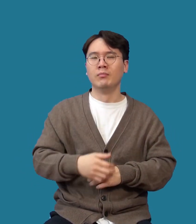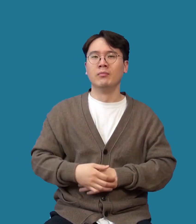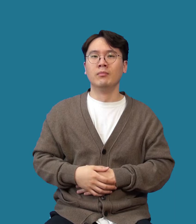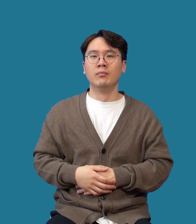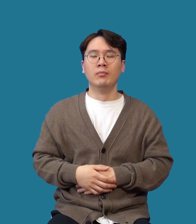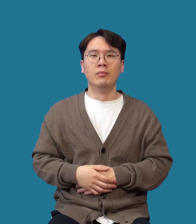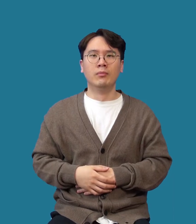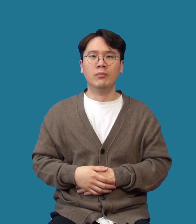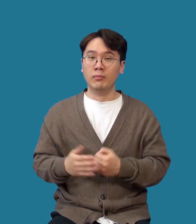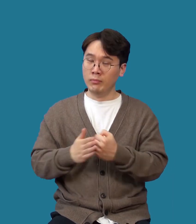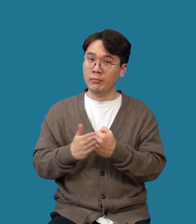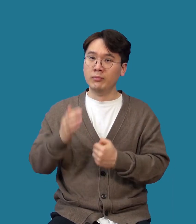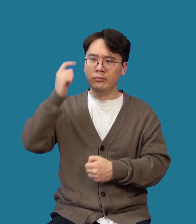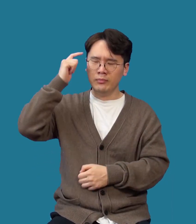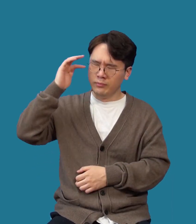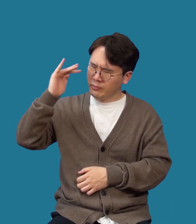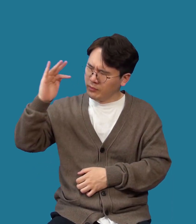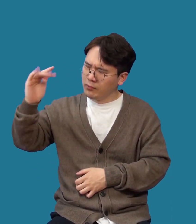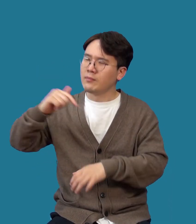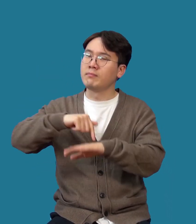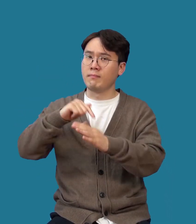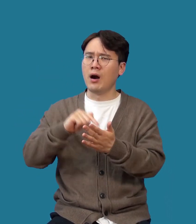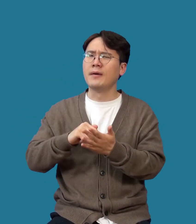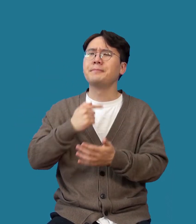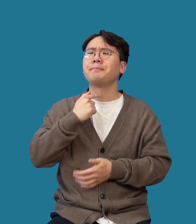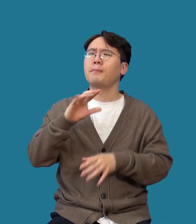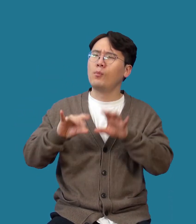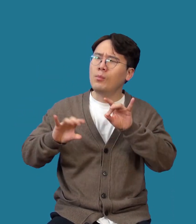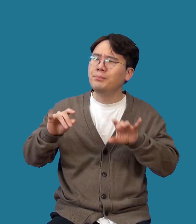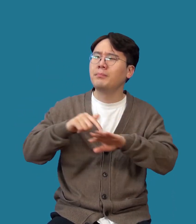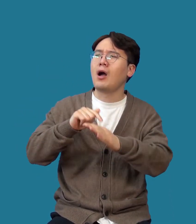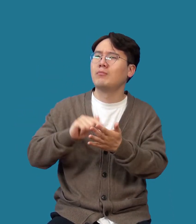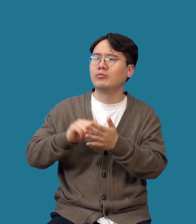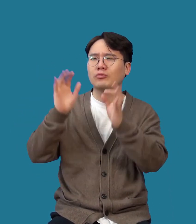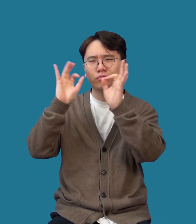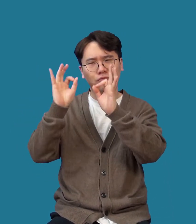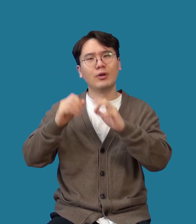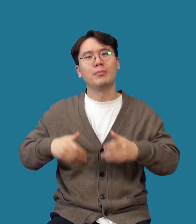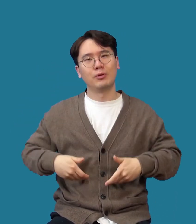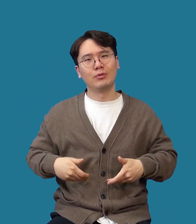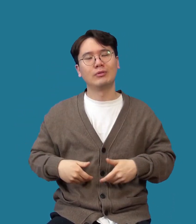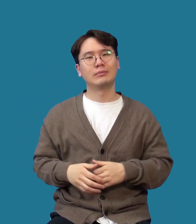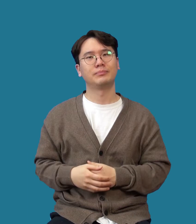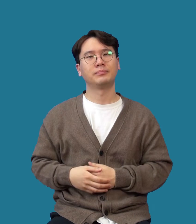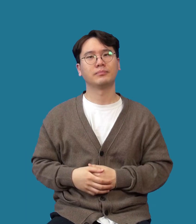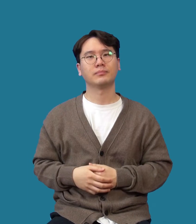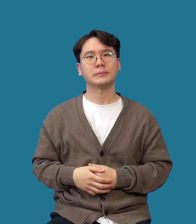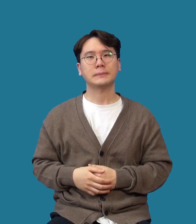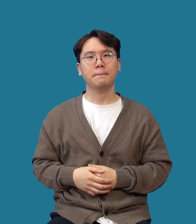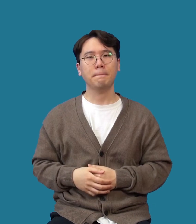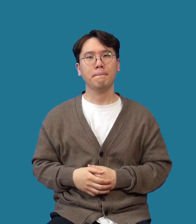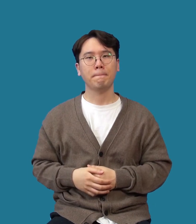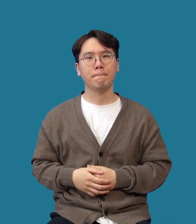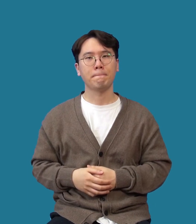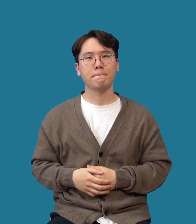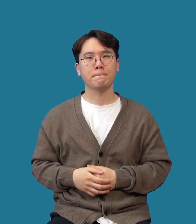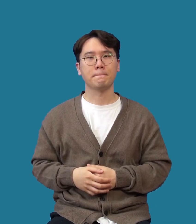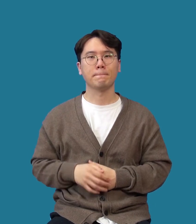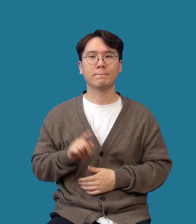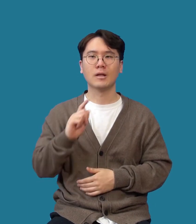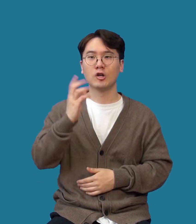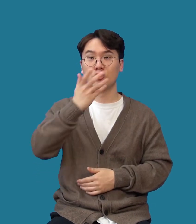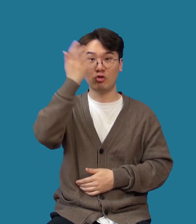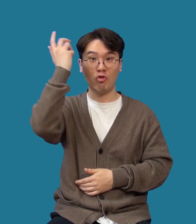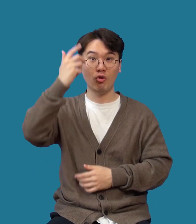그러니까 사모하면서 목말라 하면서 구해야 되지요. 뭐 그런 성령의 은사를 남에게